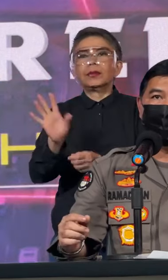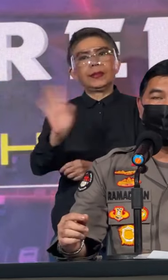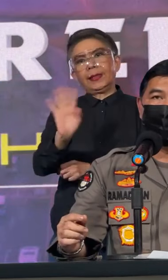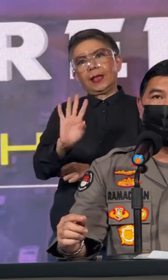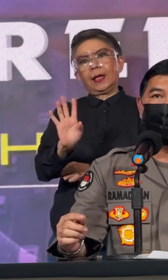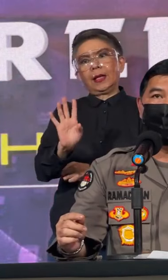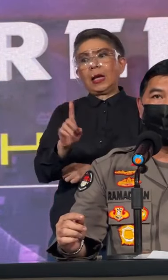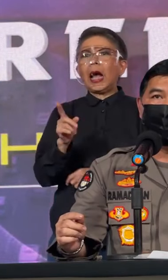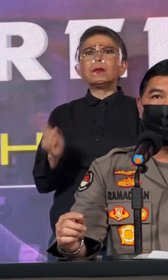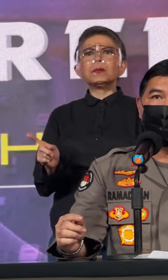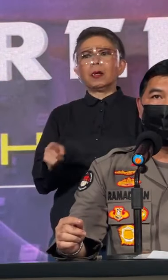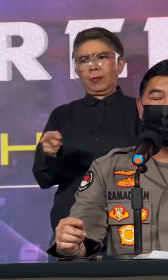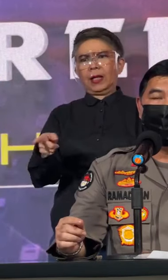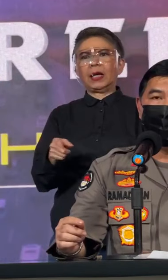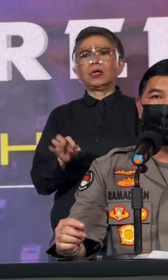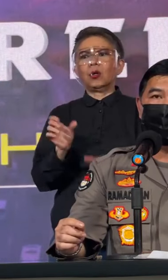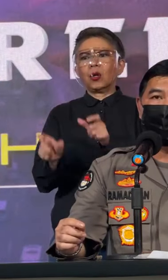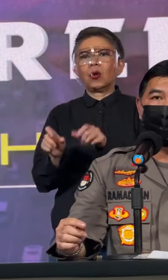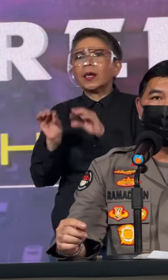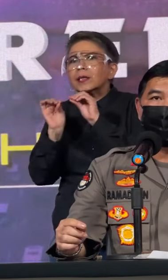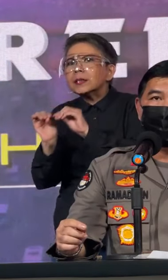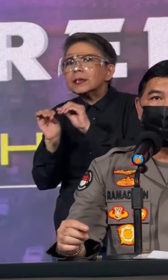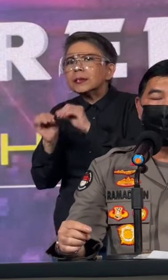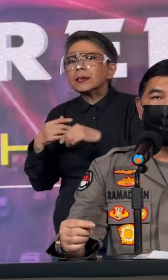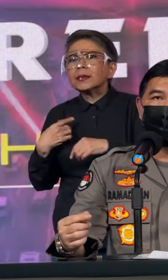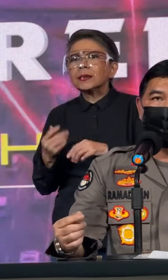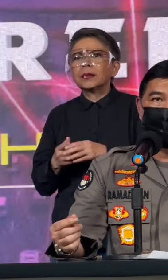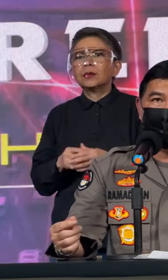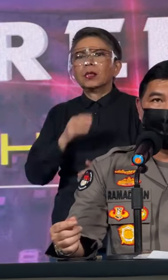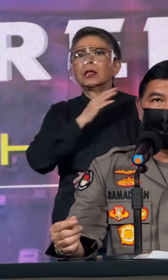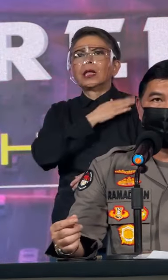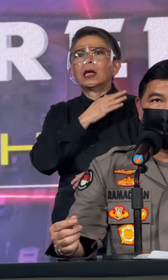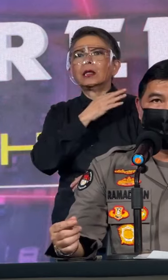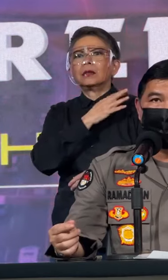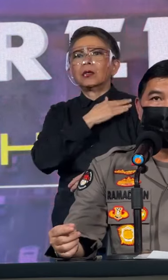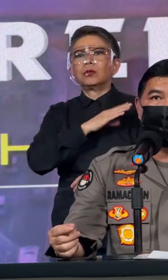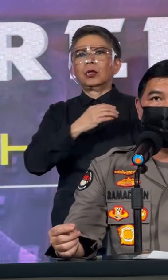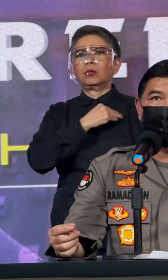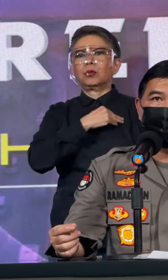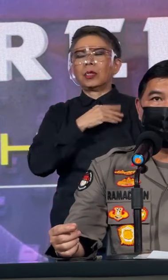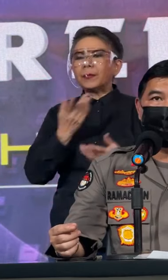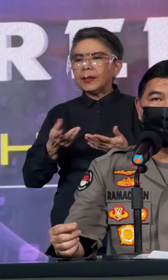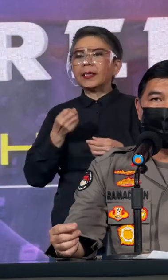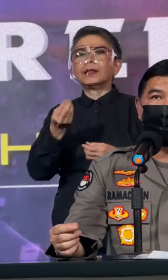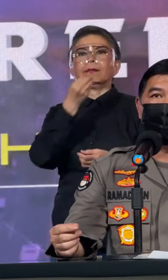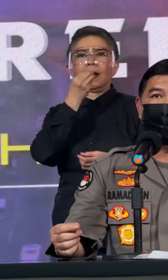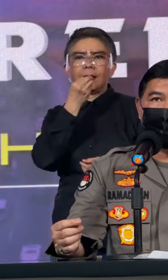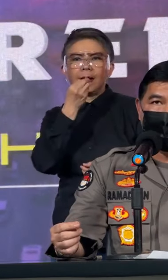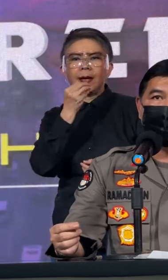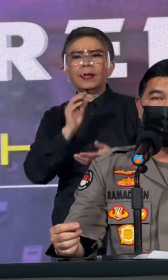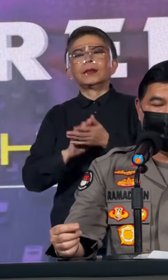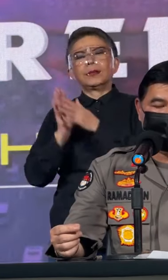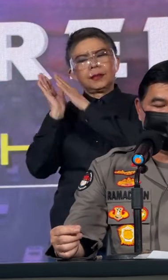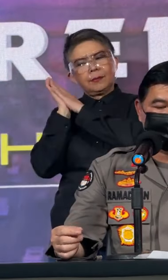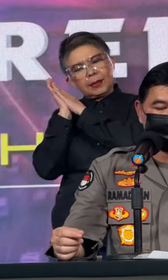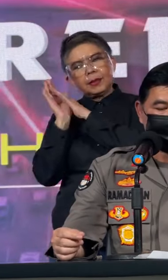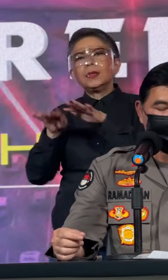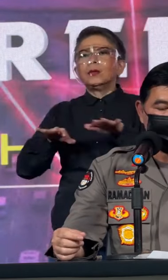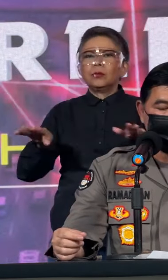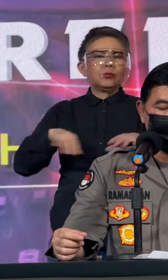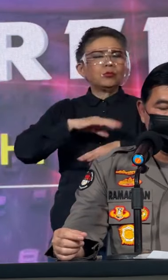karena mereka merupakan warga binaan, namun diberikan ekstra puding dan makannya.